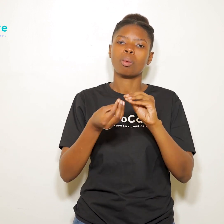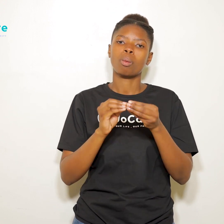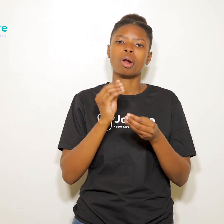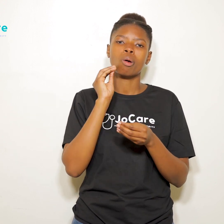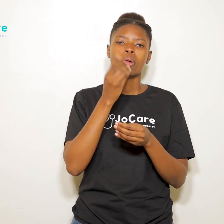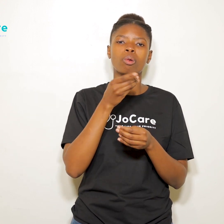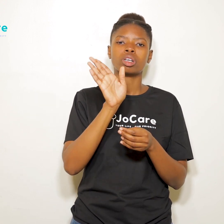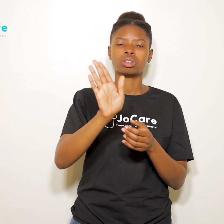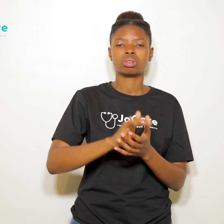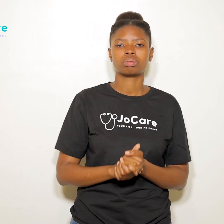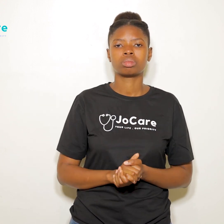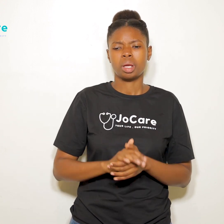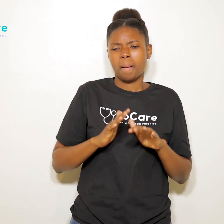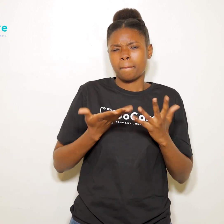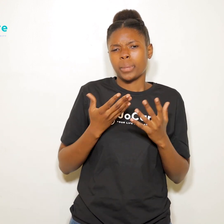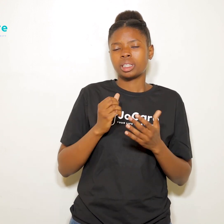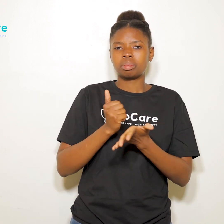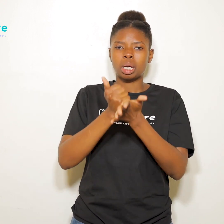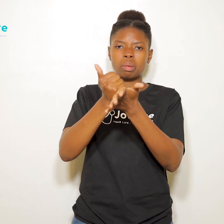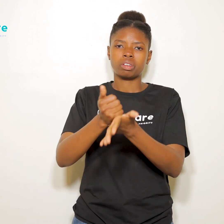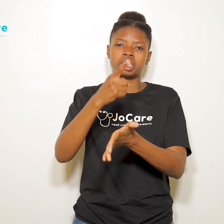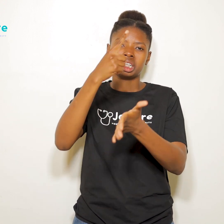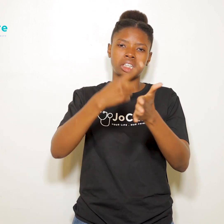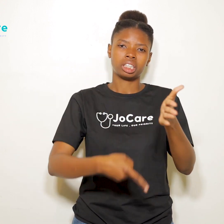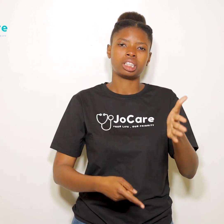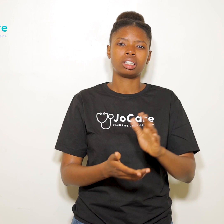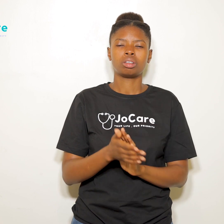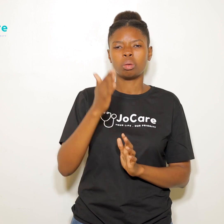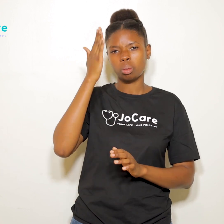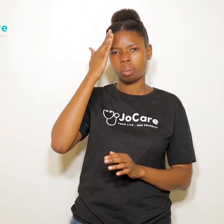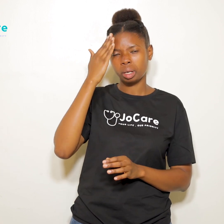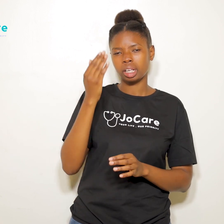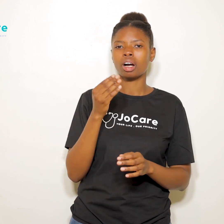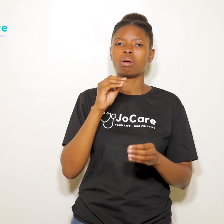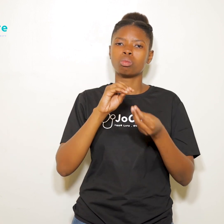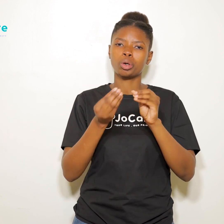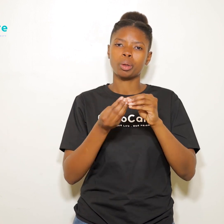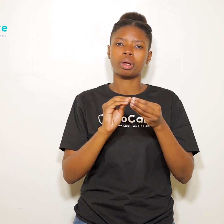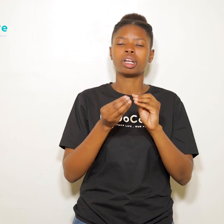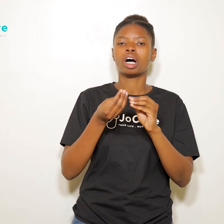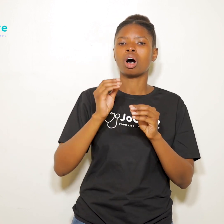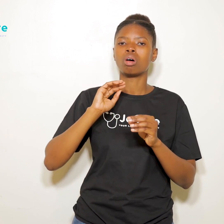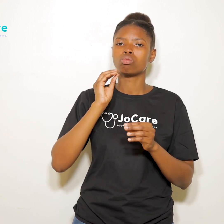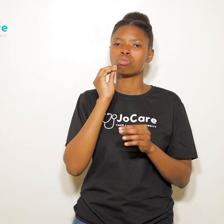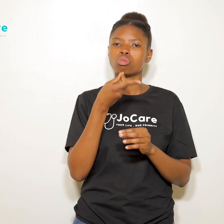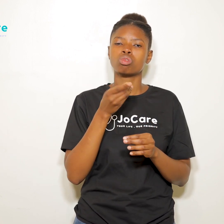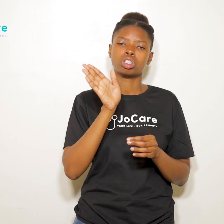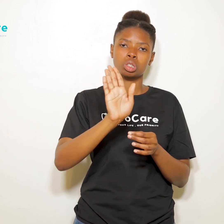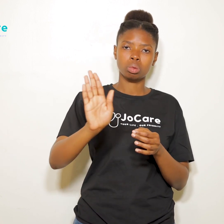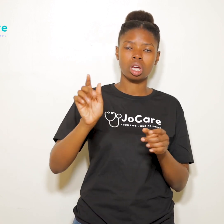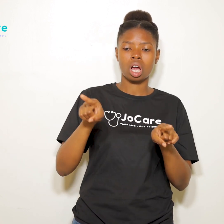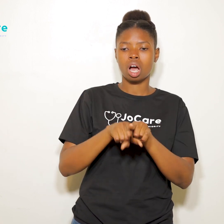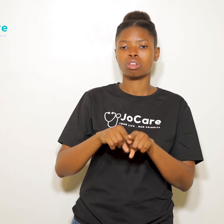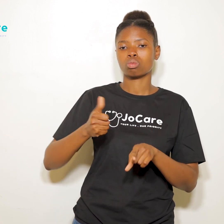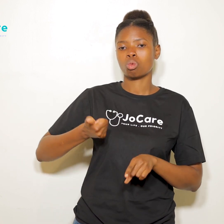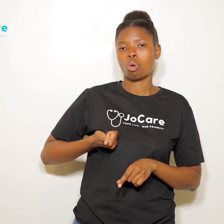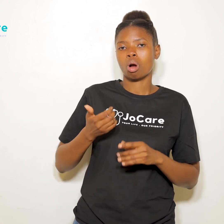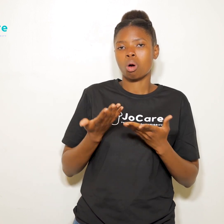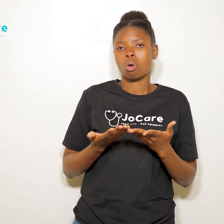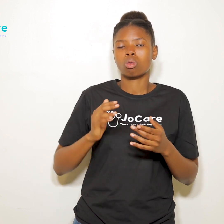Yego. Byamufasha iki mu kuba yamenya kwibarira ukwezi kwe nk'umukobwa cyangwa se nk'umudamu?